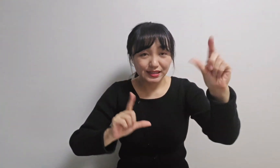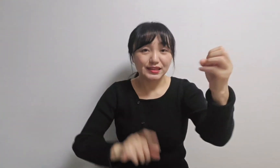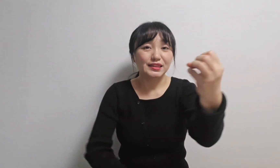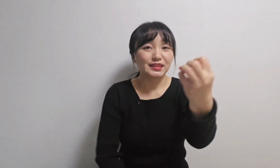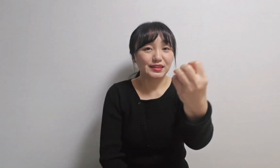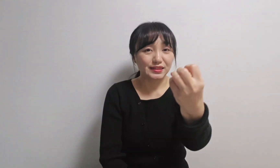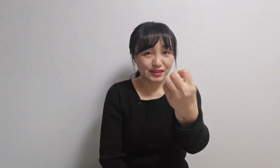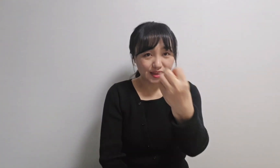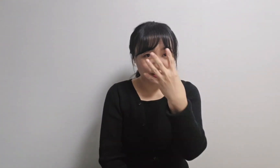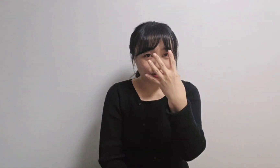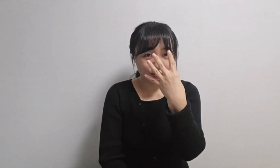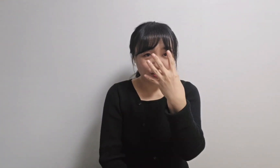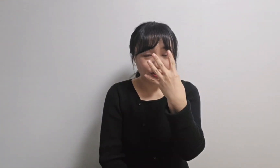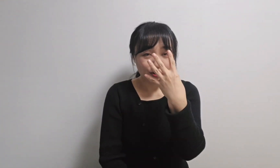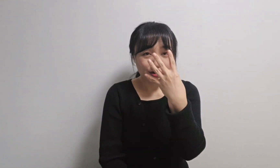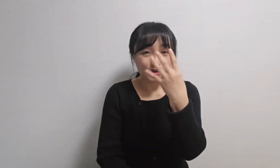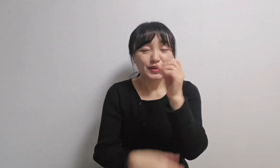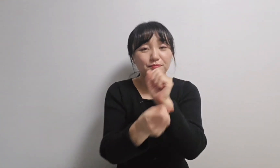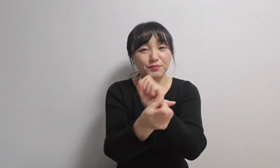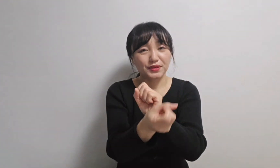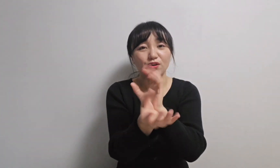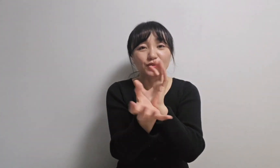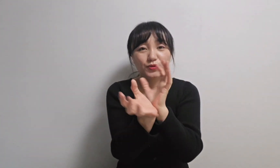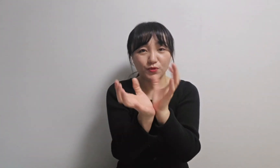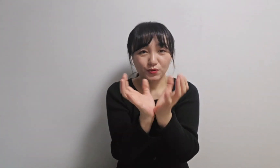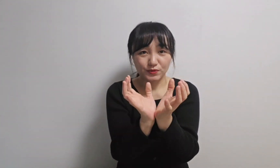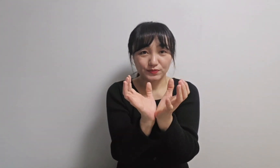생긴 대로 피어도.